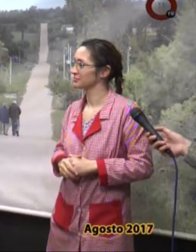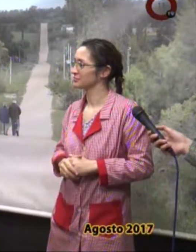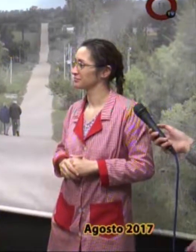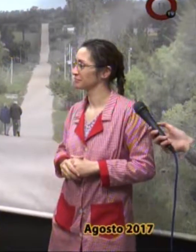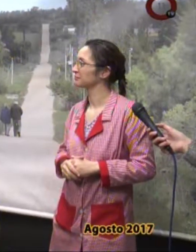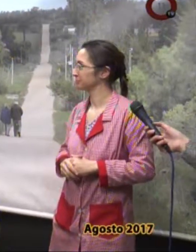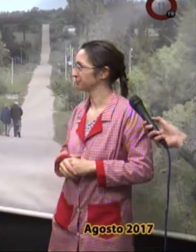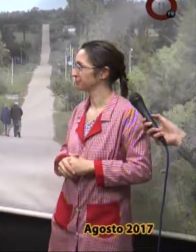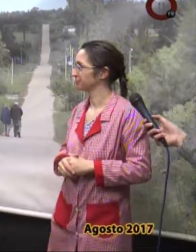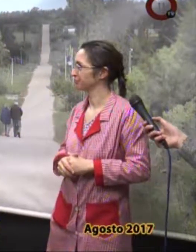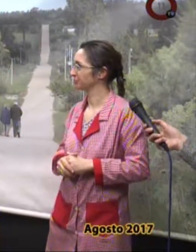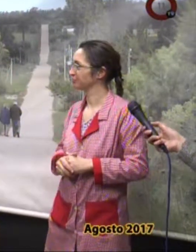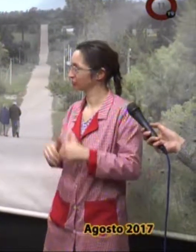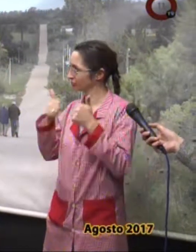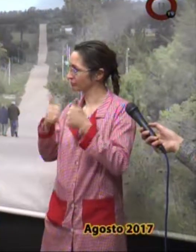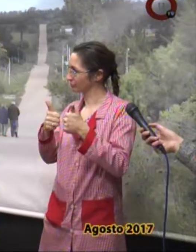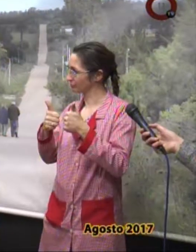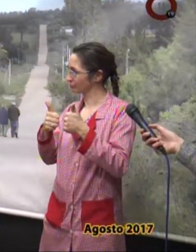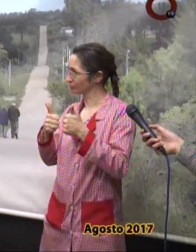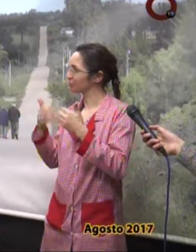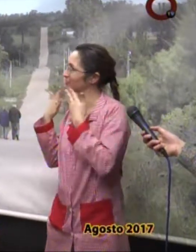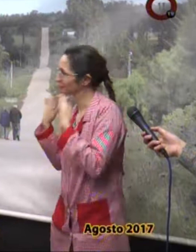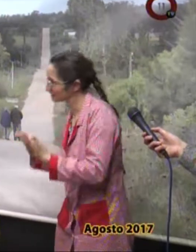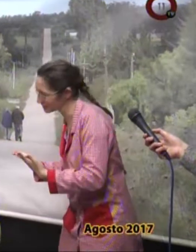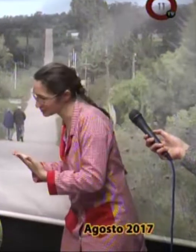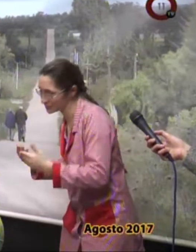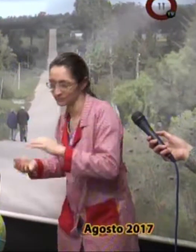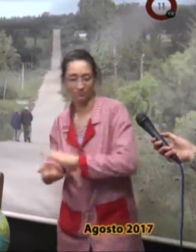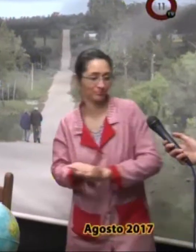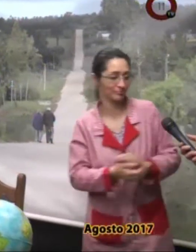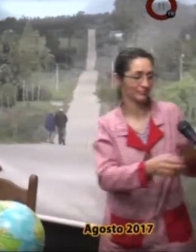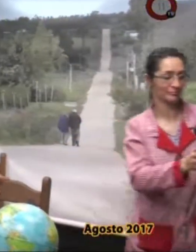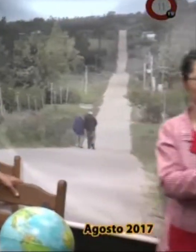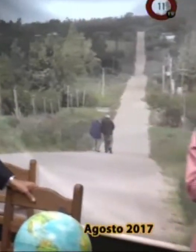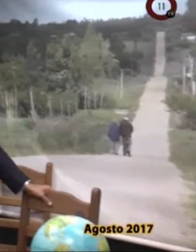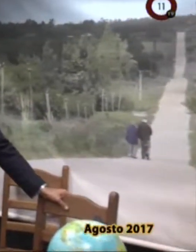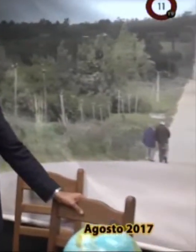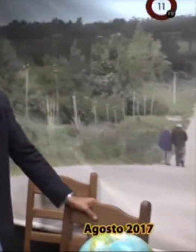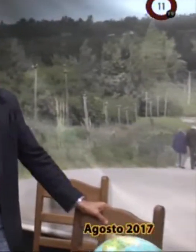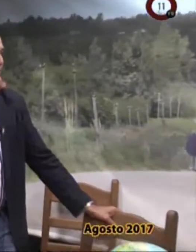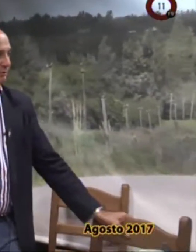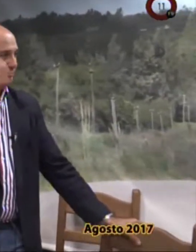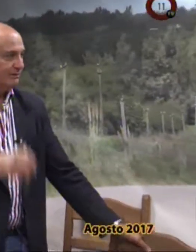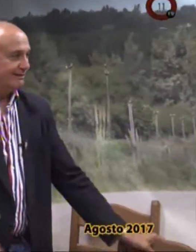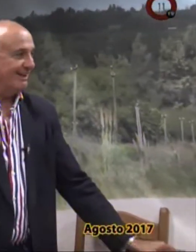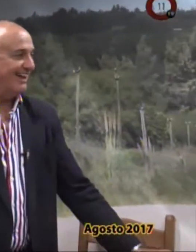ellos ¿Hecho? Gracias Gracias Son la campana Nos vamos Hijo